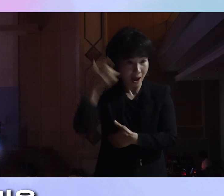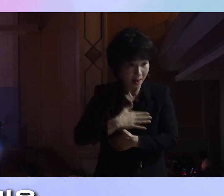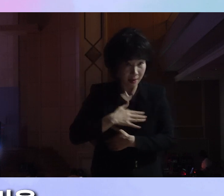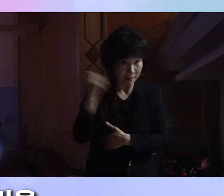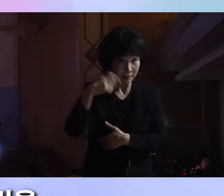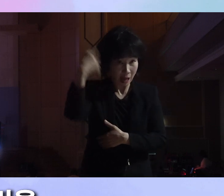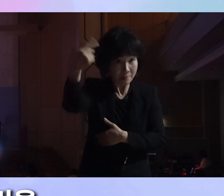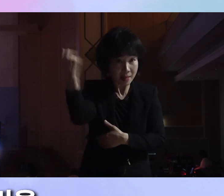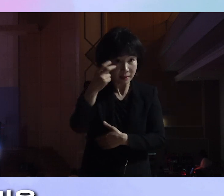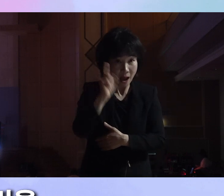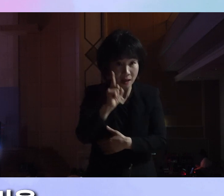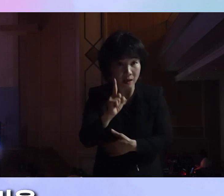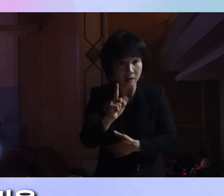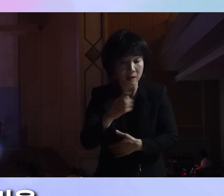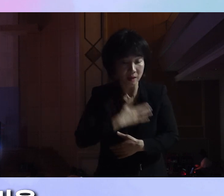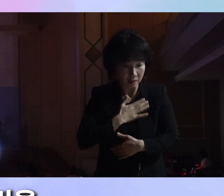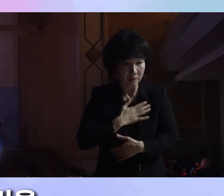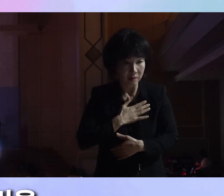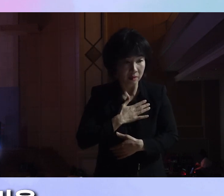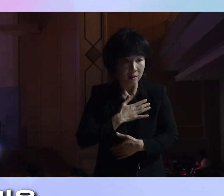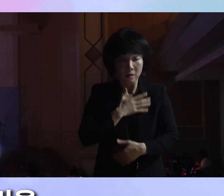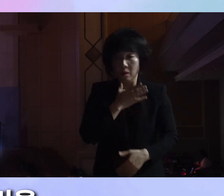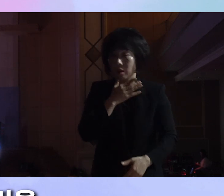다시 와.